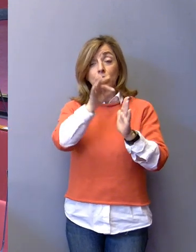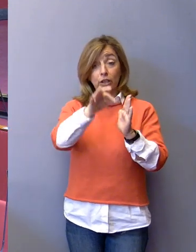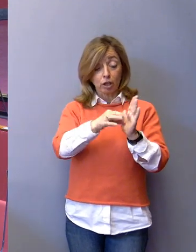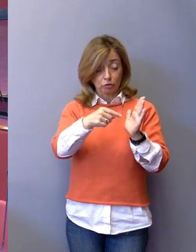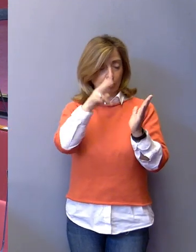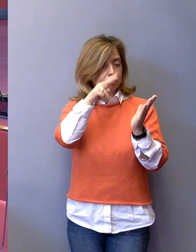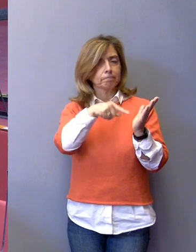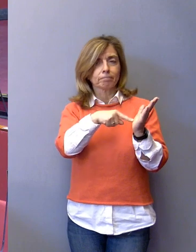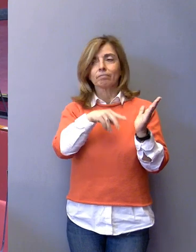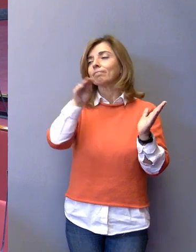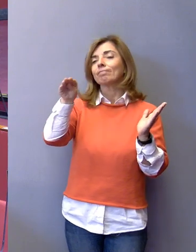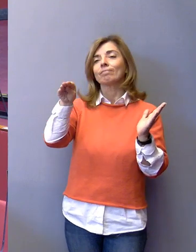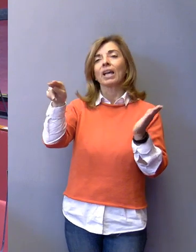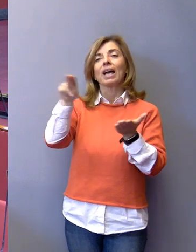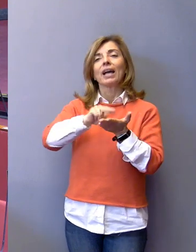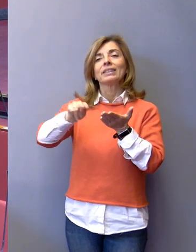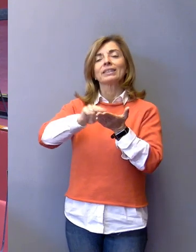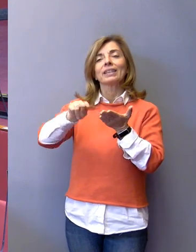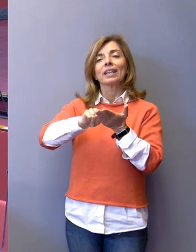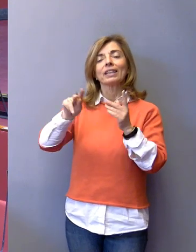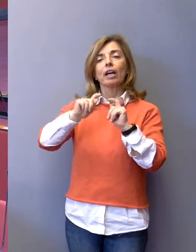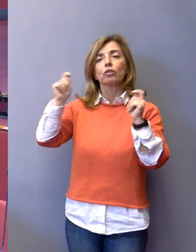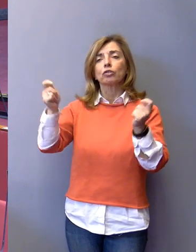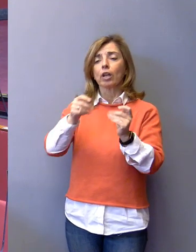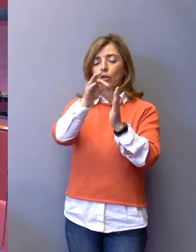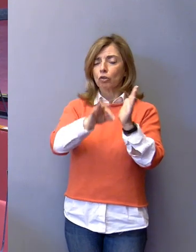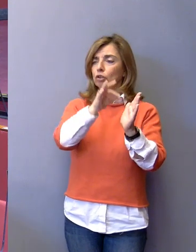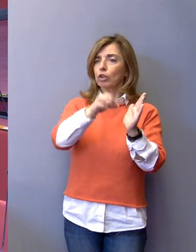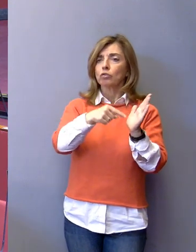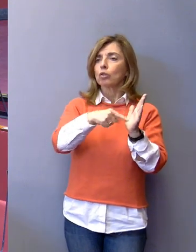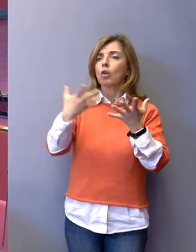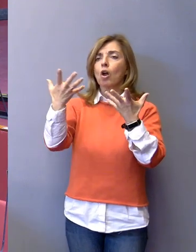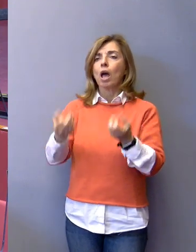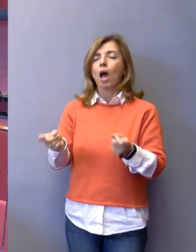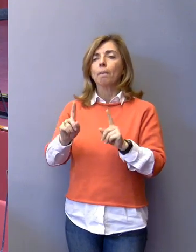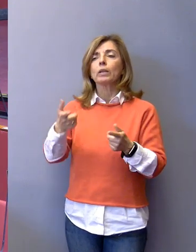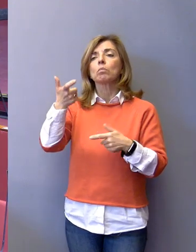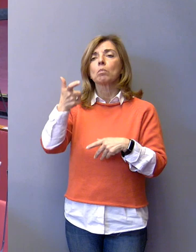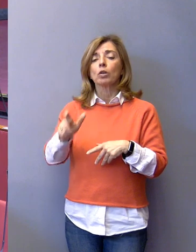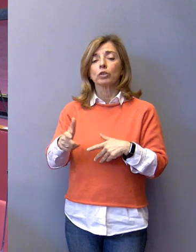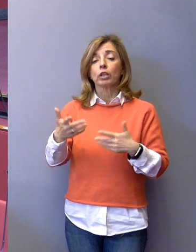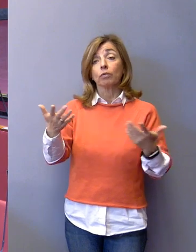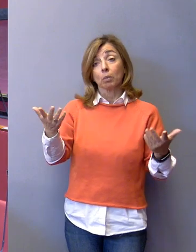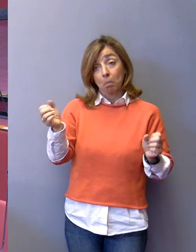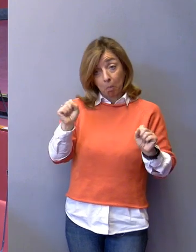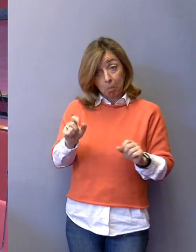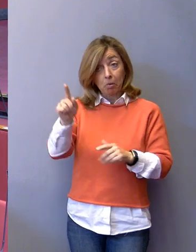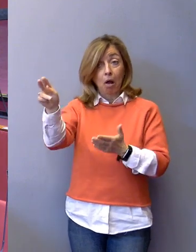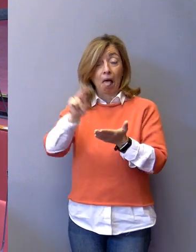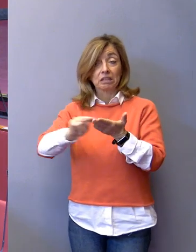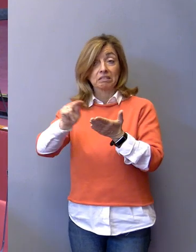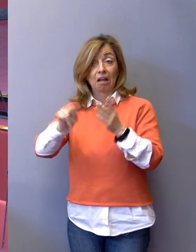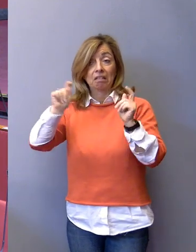in che parti perché è inammissibile questo ordine del giorno che magari Il segreto giorno non ha neanche visto Spero di no perché cioè